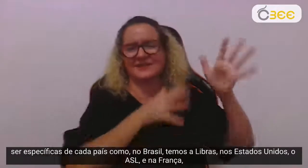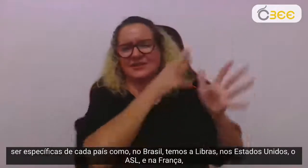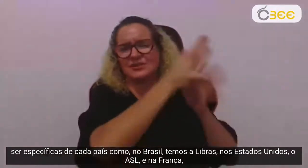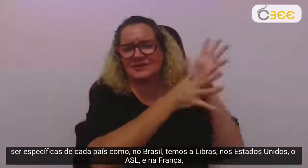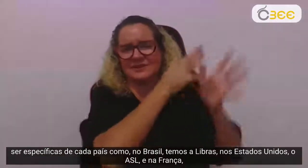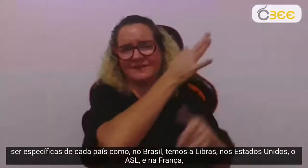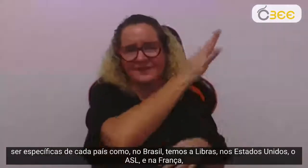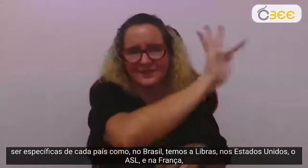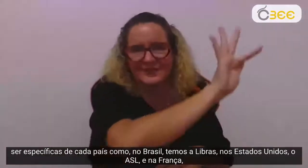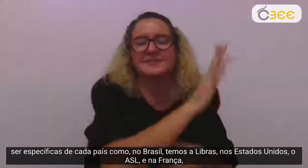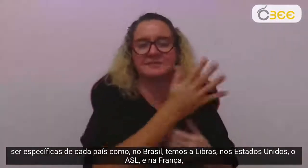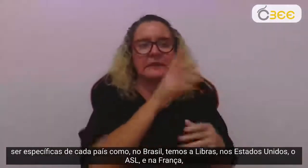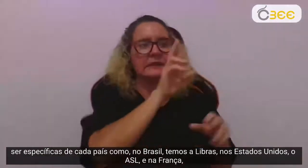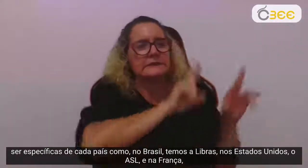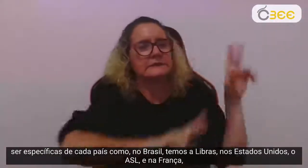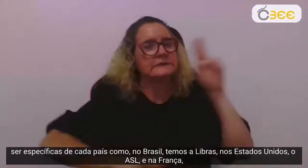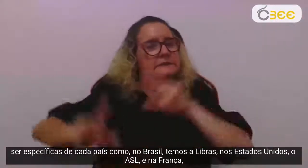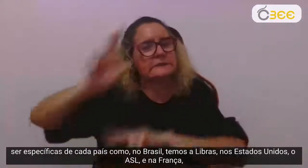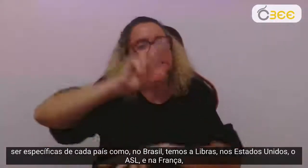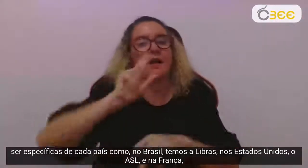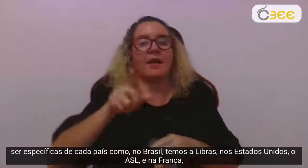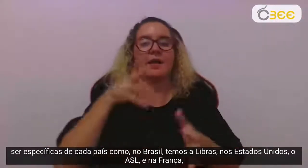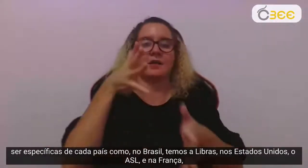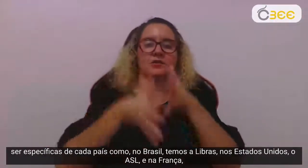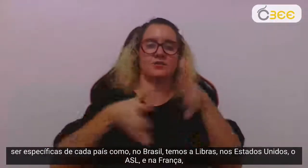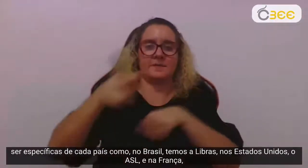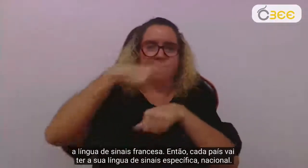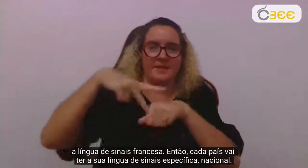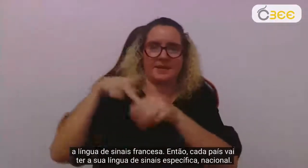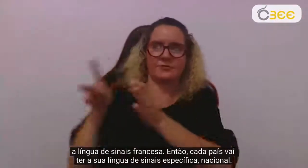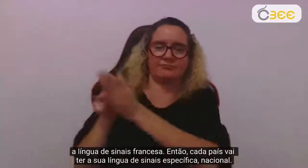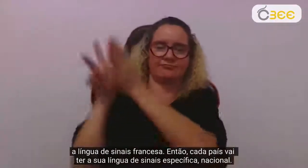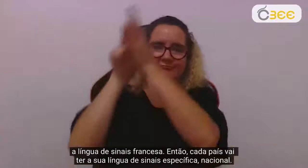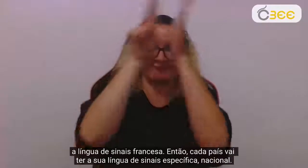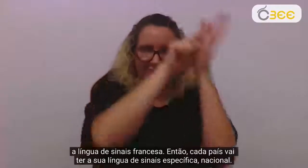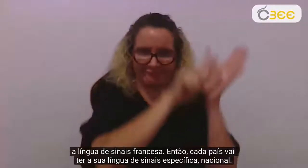a Libras, nos Estados Unidos o ASL e na França a língua de